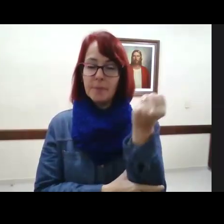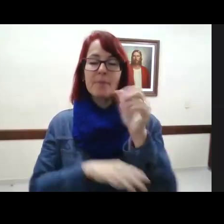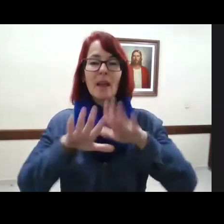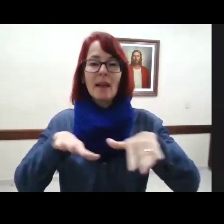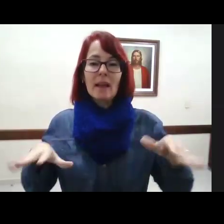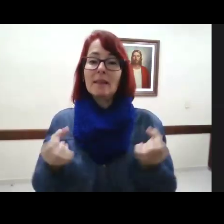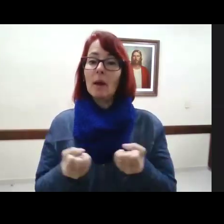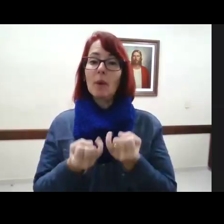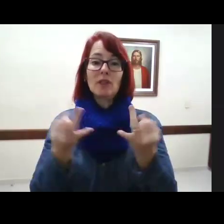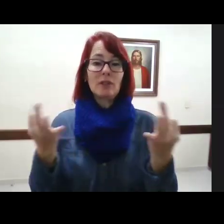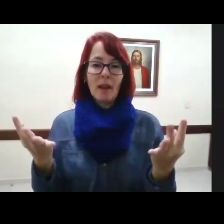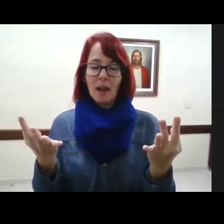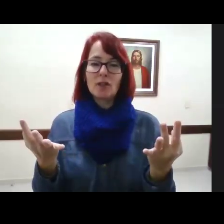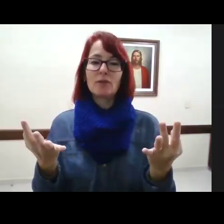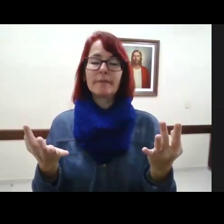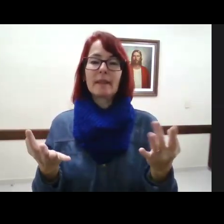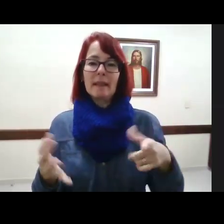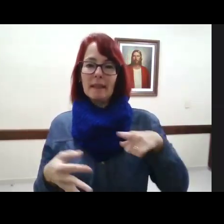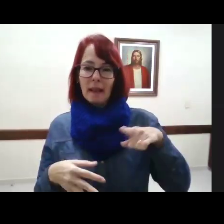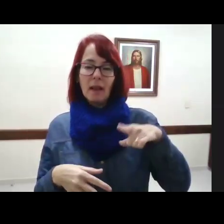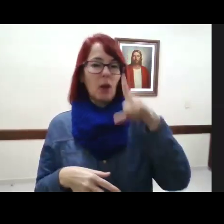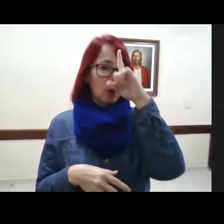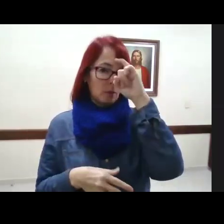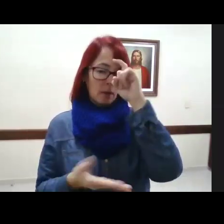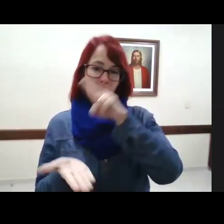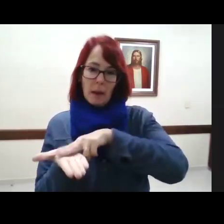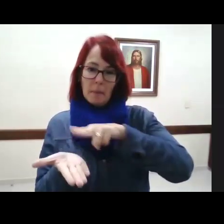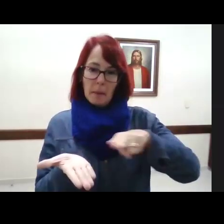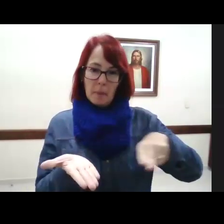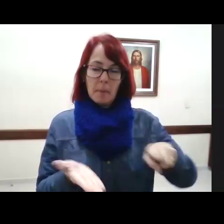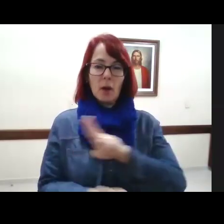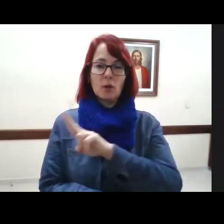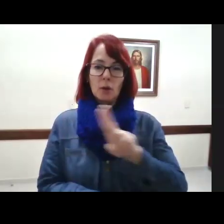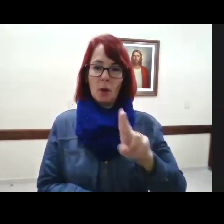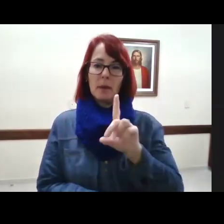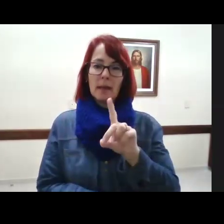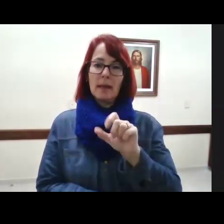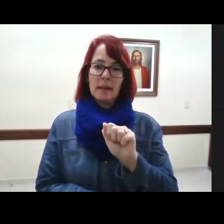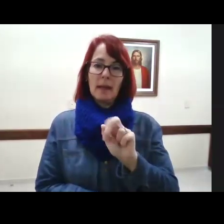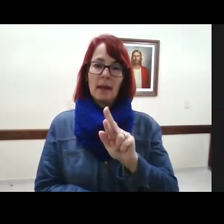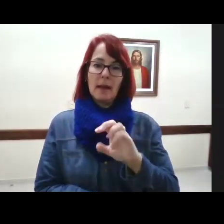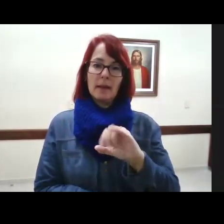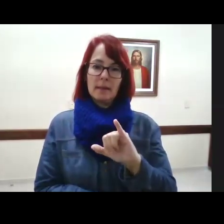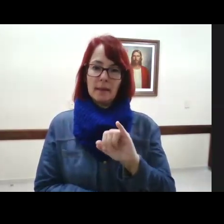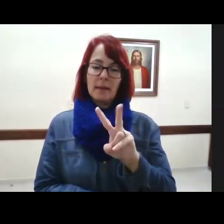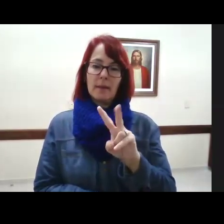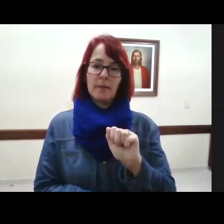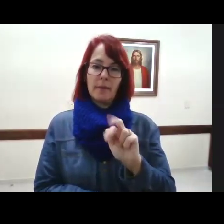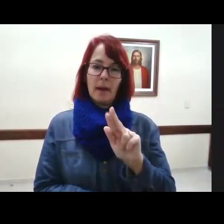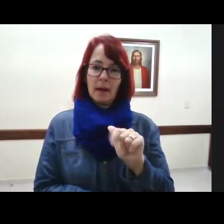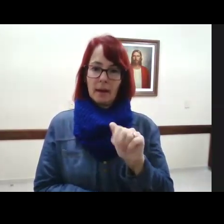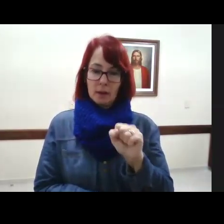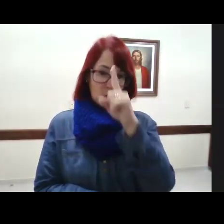crianças, né, que são tratadas nesse hospital, que é o Hospital Darcy Vargas, é um número grande.